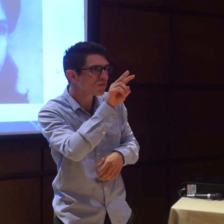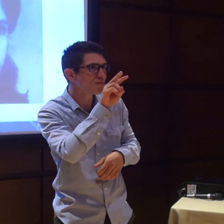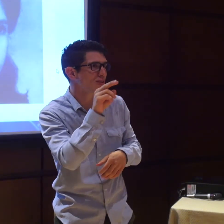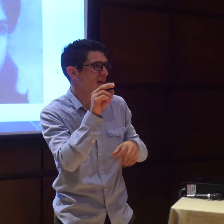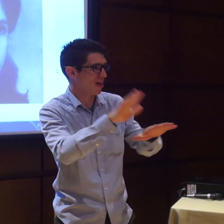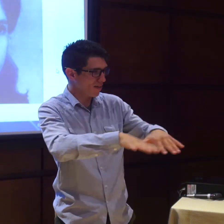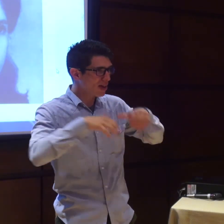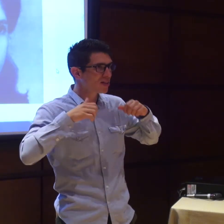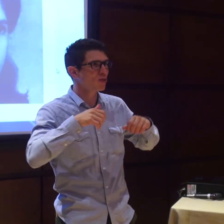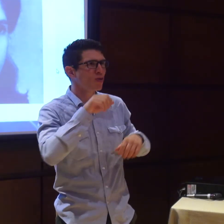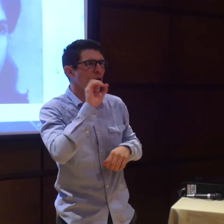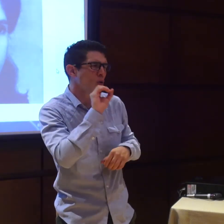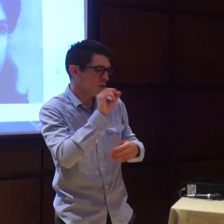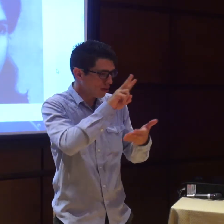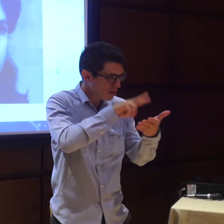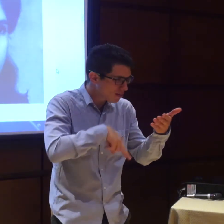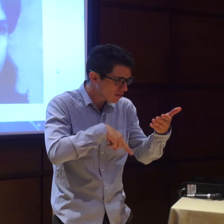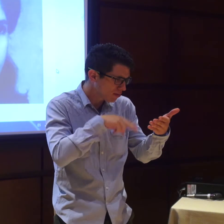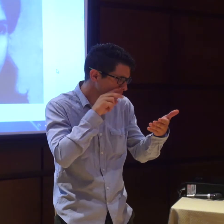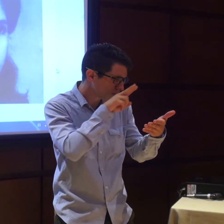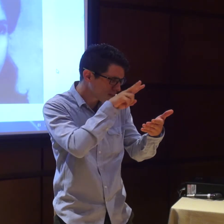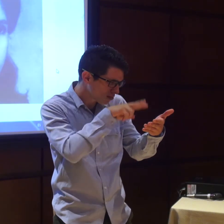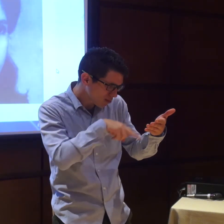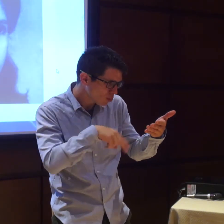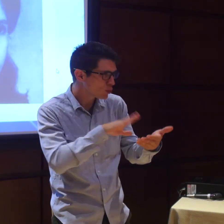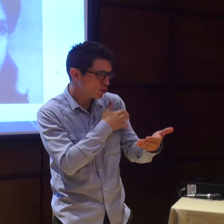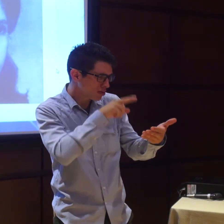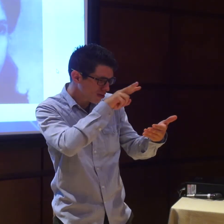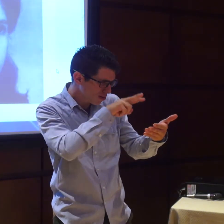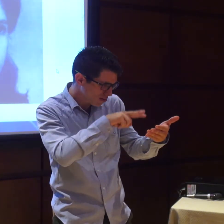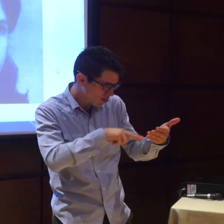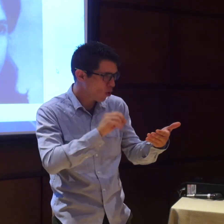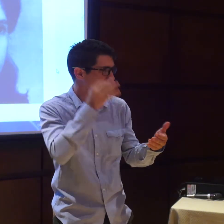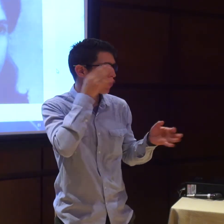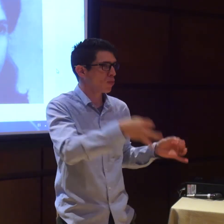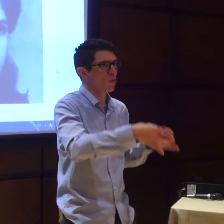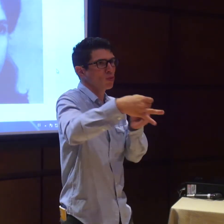música, podamos ver, podamos entender la información o la música que está ya